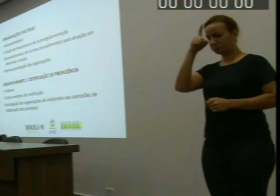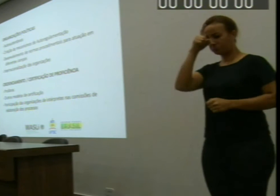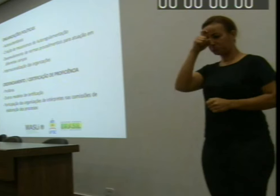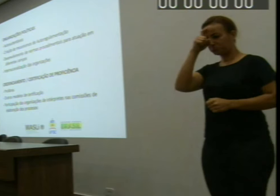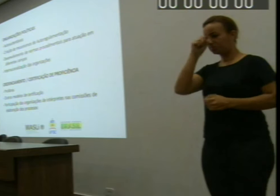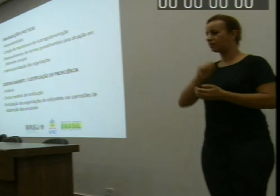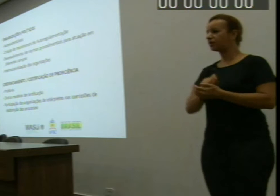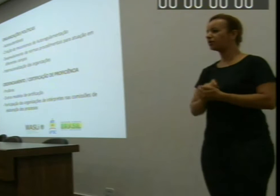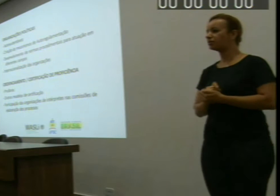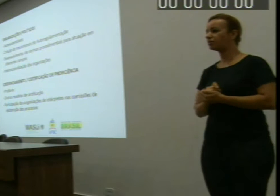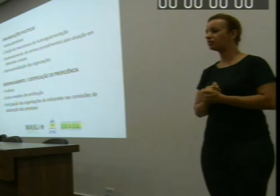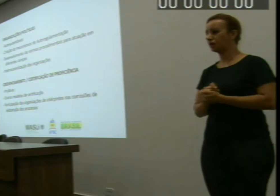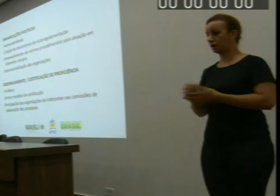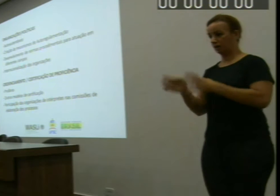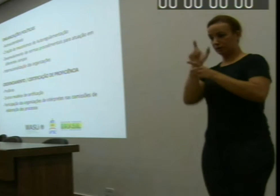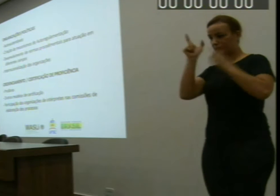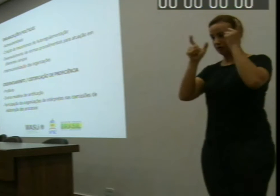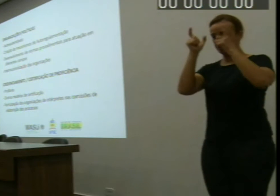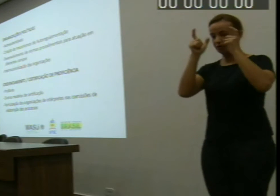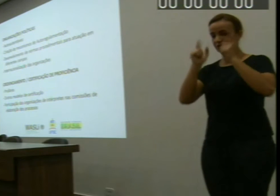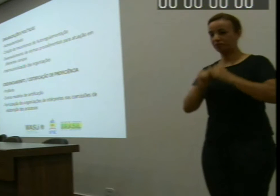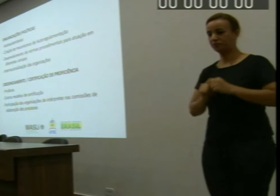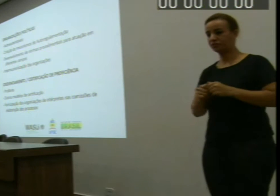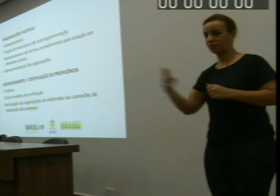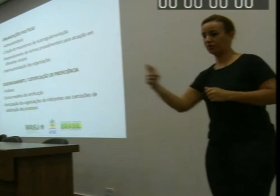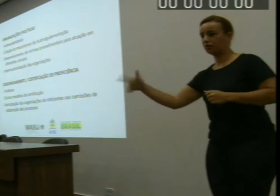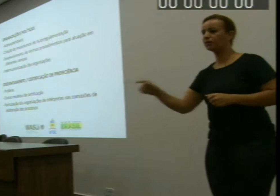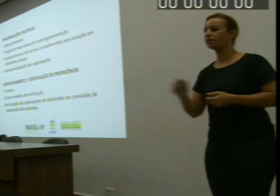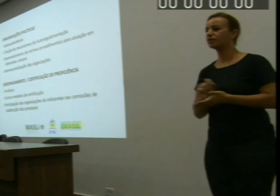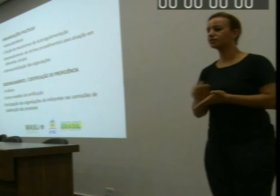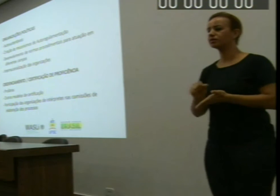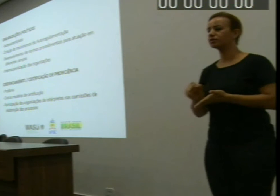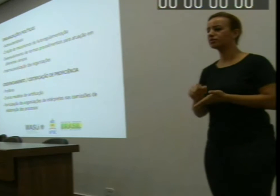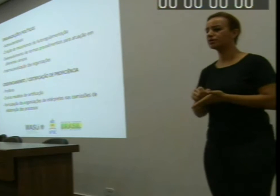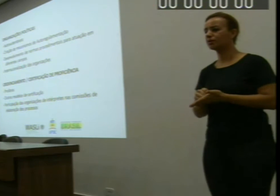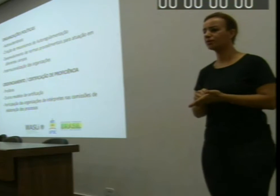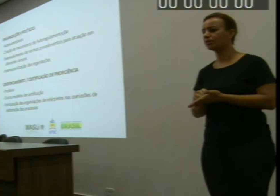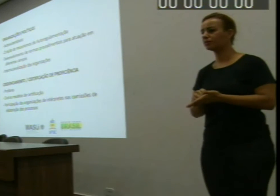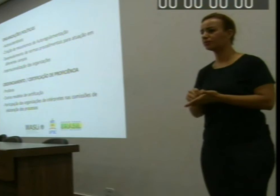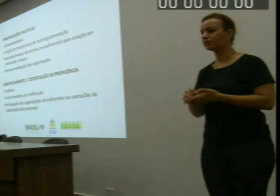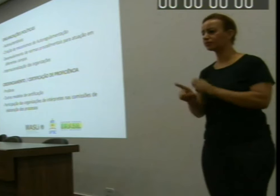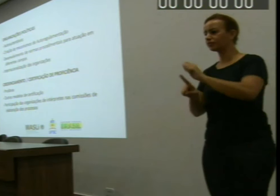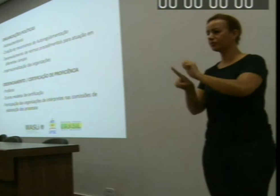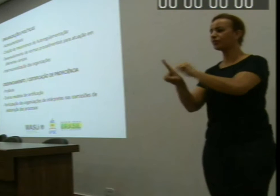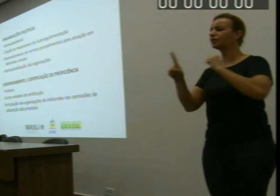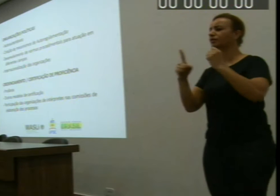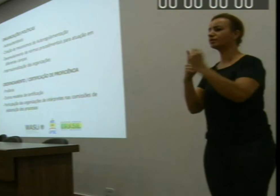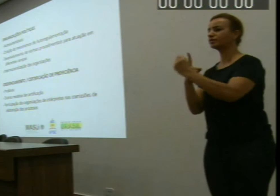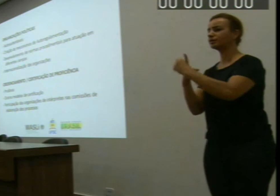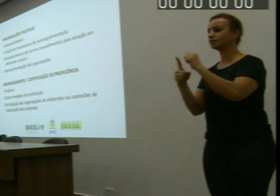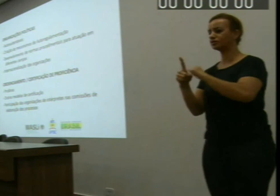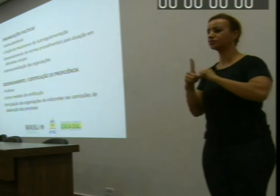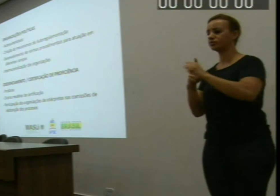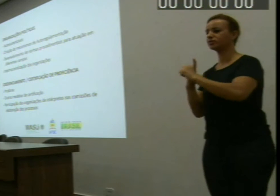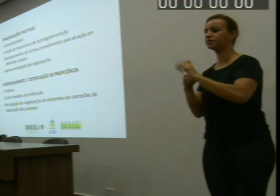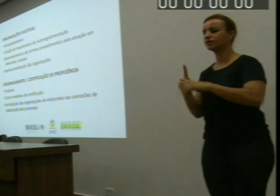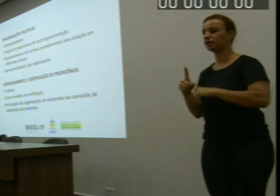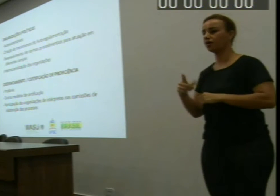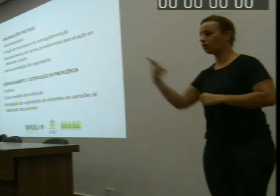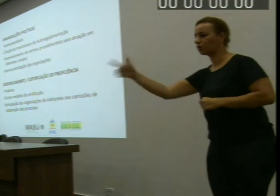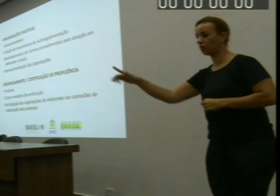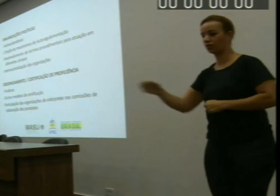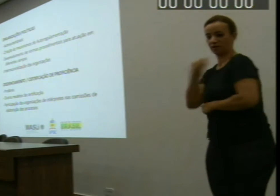para que ela não se confunda com a assistente social do hospital para que ela não se confunda com a psicóloga do hospital com o médico do hospital com